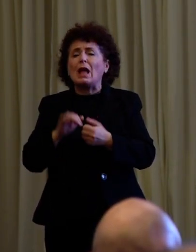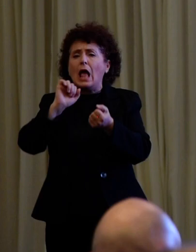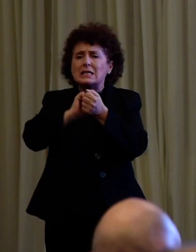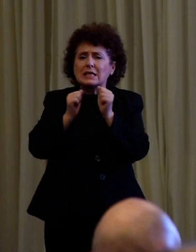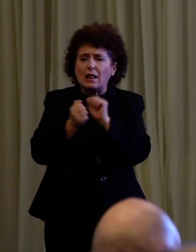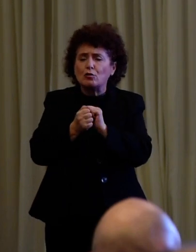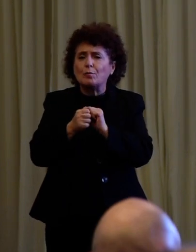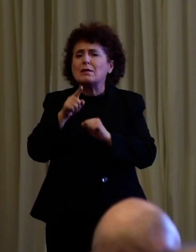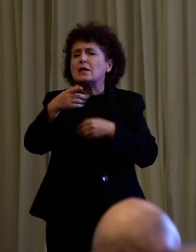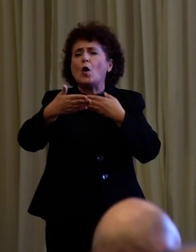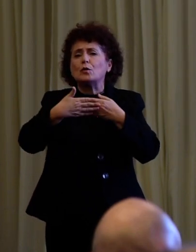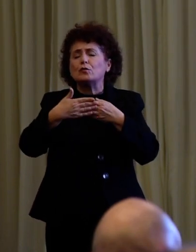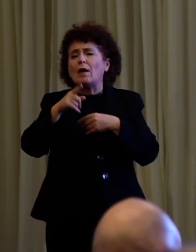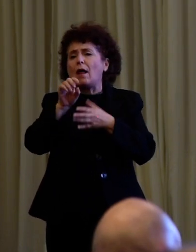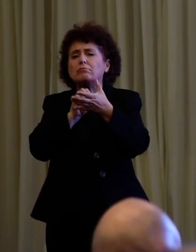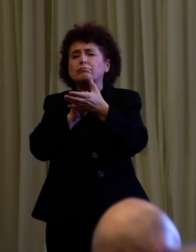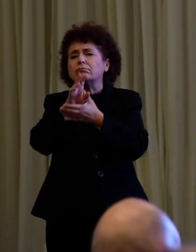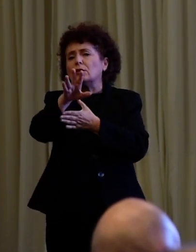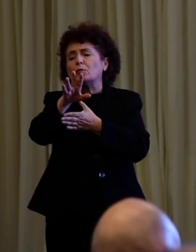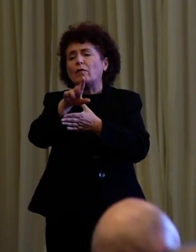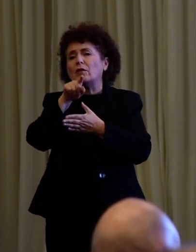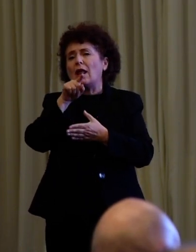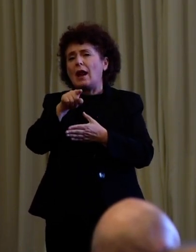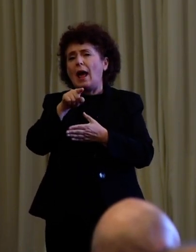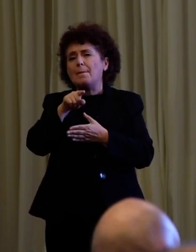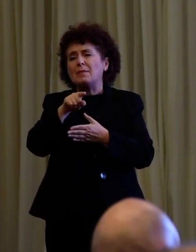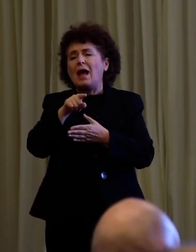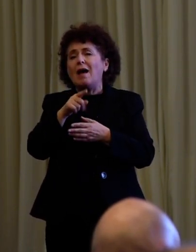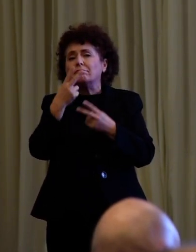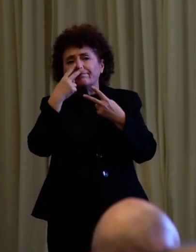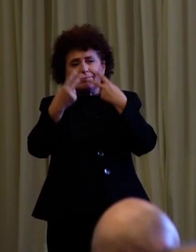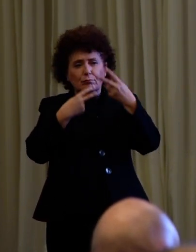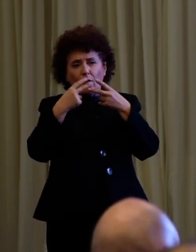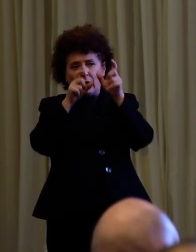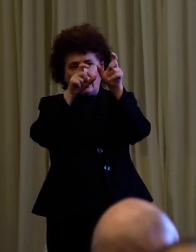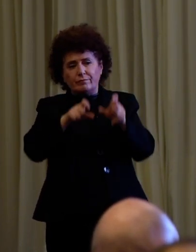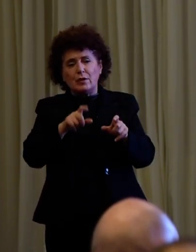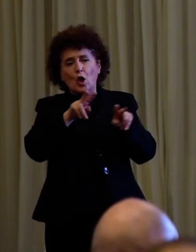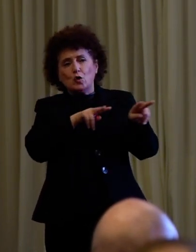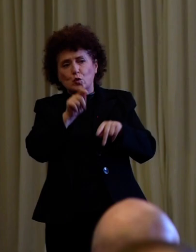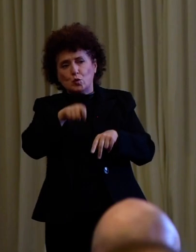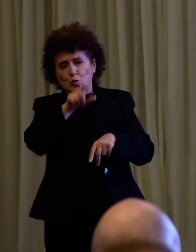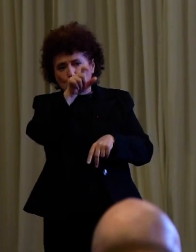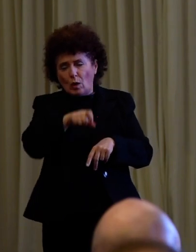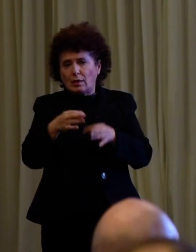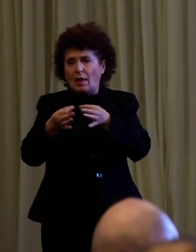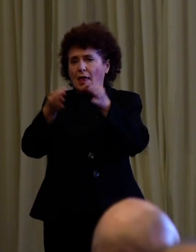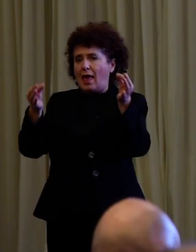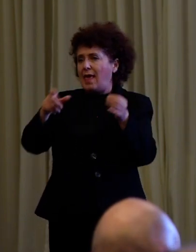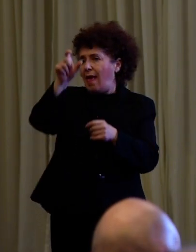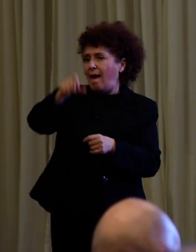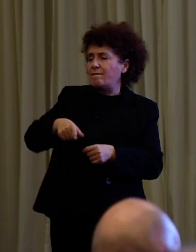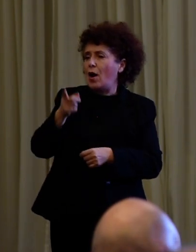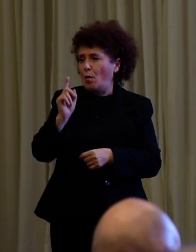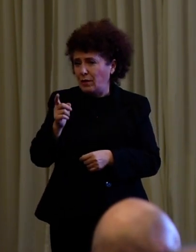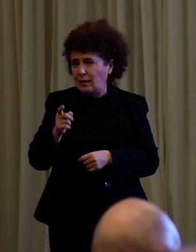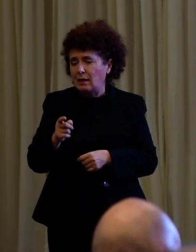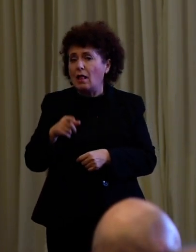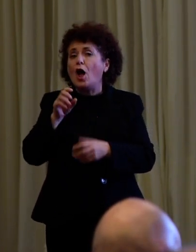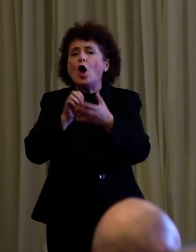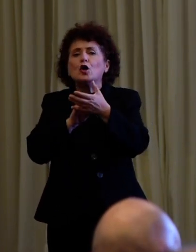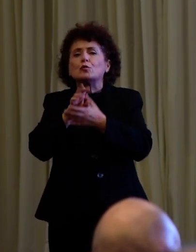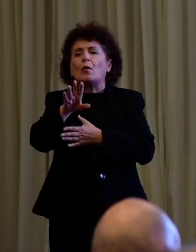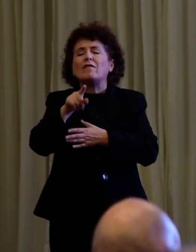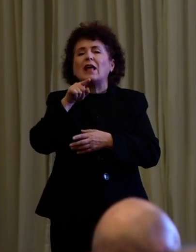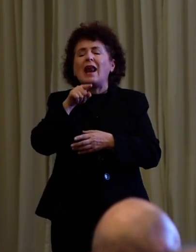Заложбите се однесуваат и на спроведувањето на ретингот на судиите, јавните обвинители и на сите функционери. Спроведувањето